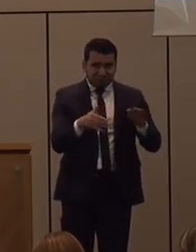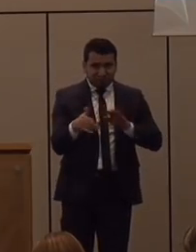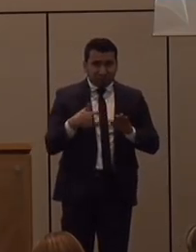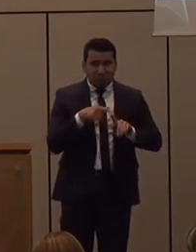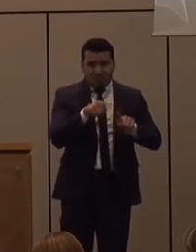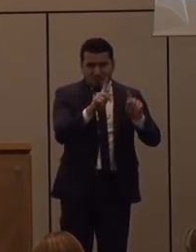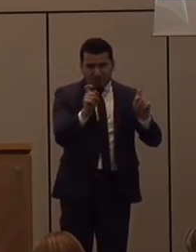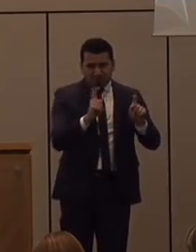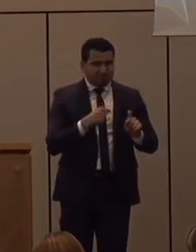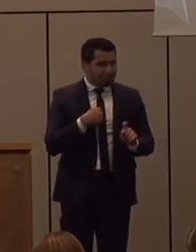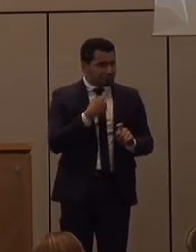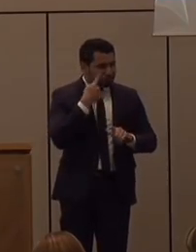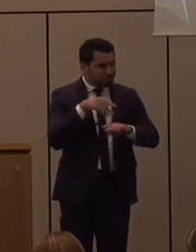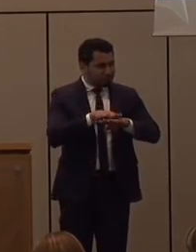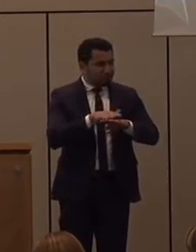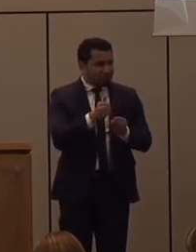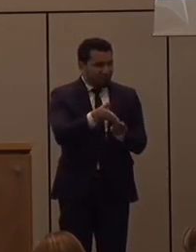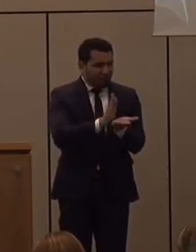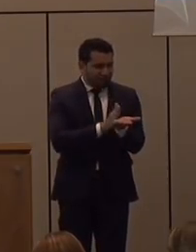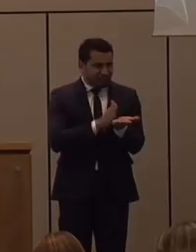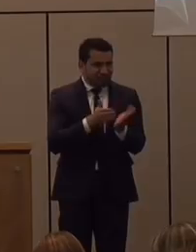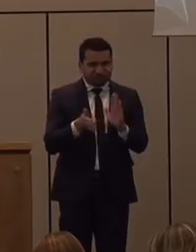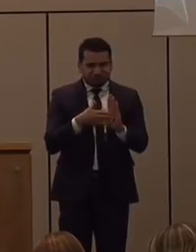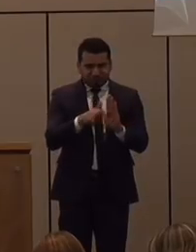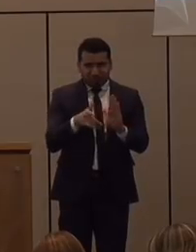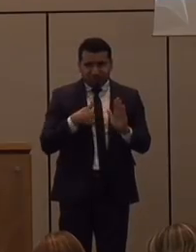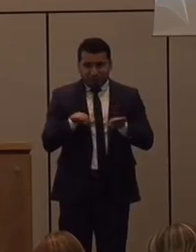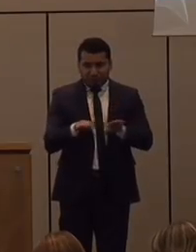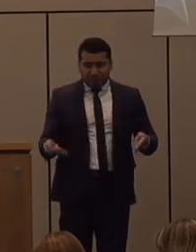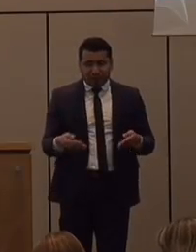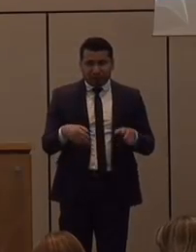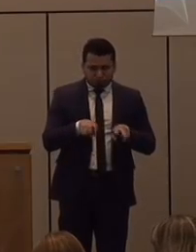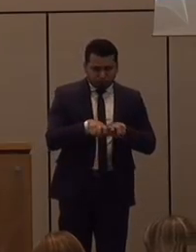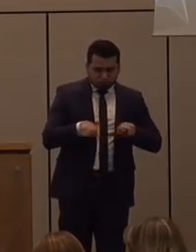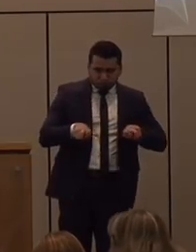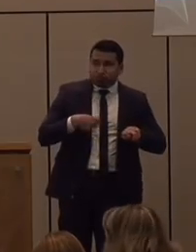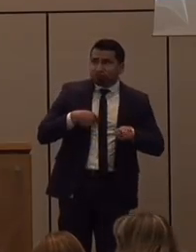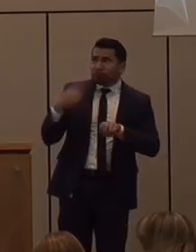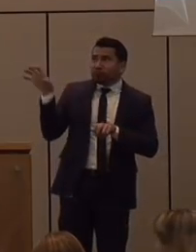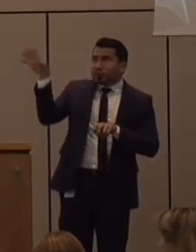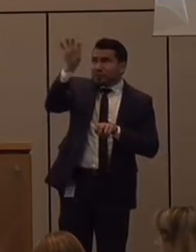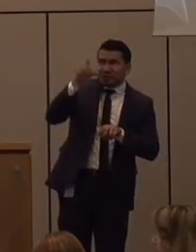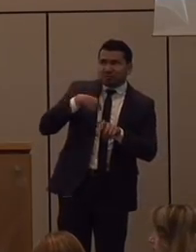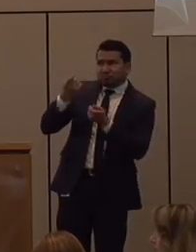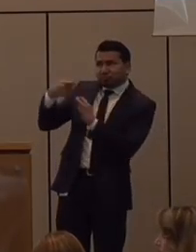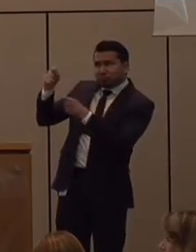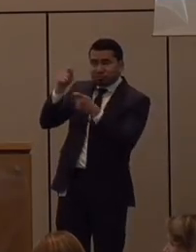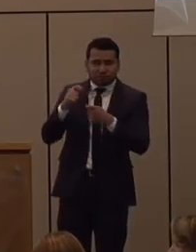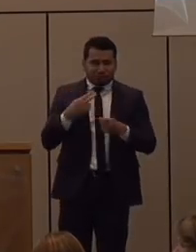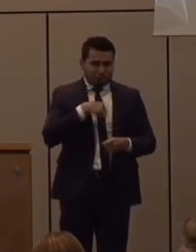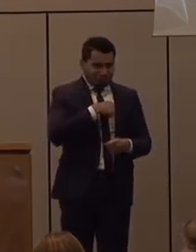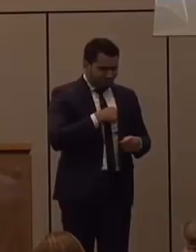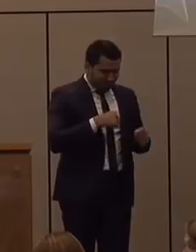la mesa agro exportadora que es una iniciativa liderada por la ministra para tener un grupo de productos